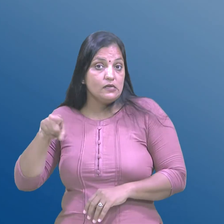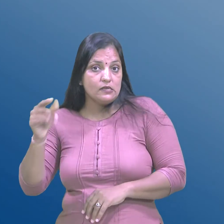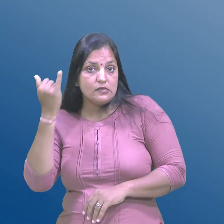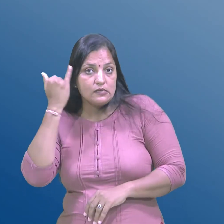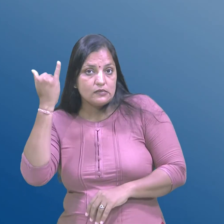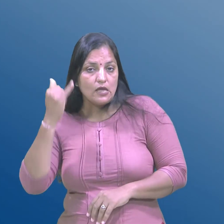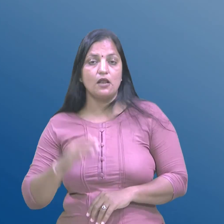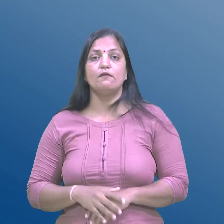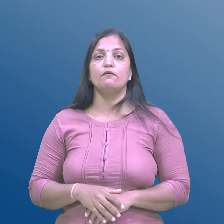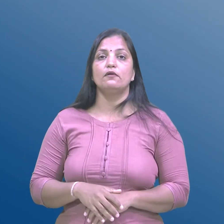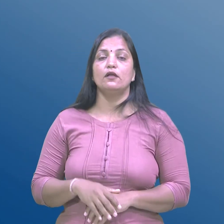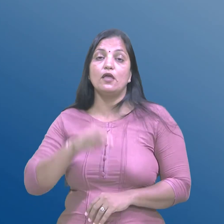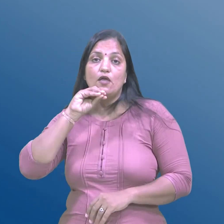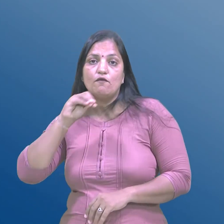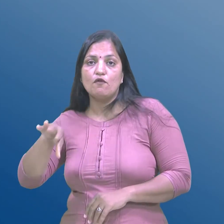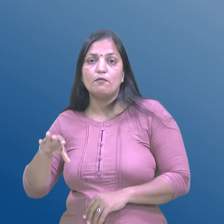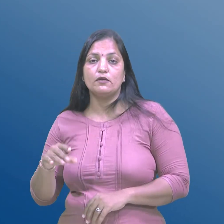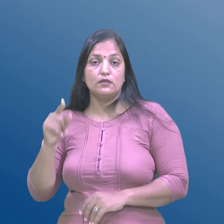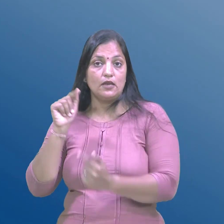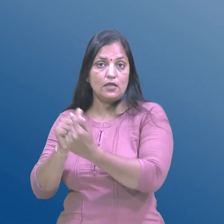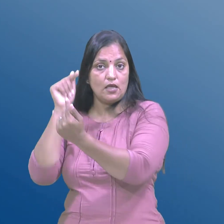માહિતી સંમતિ વિના તેને